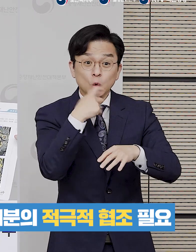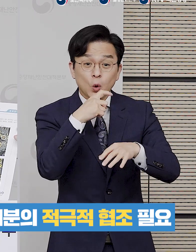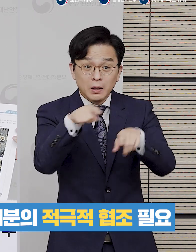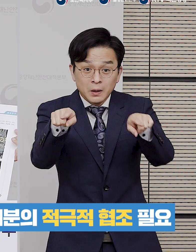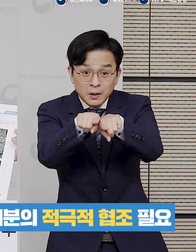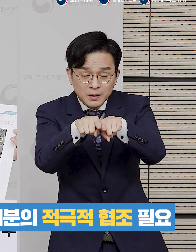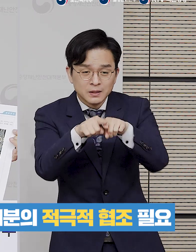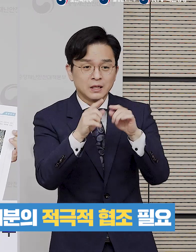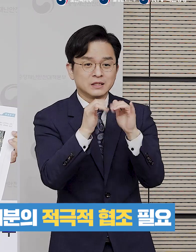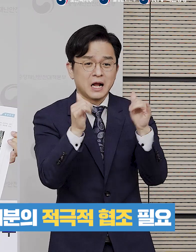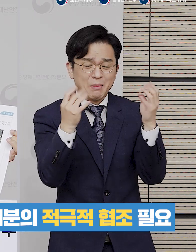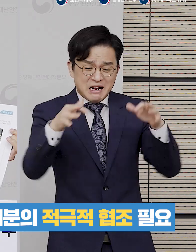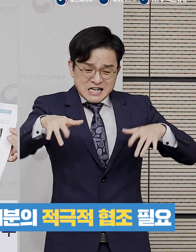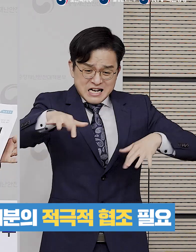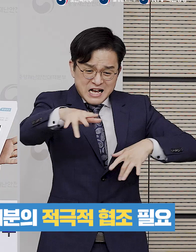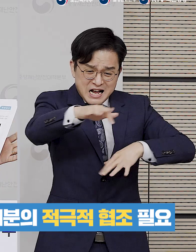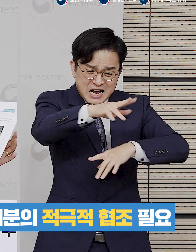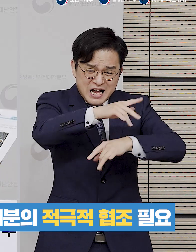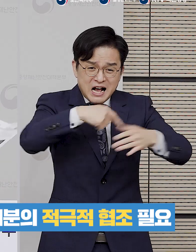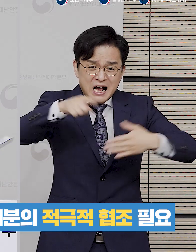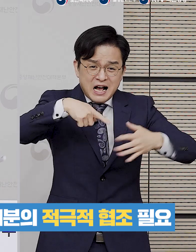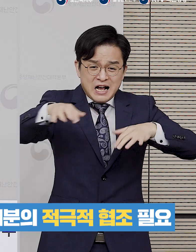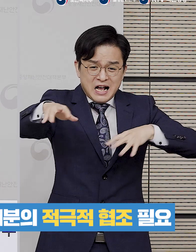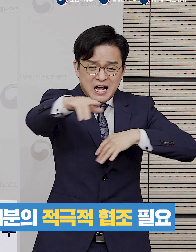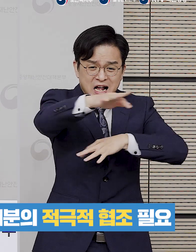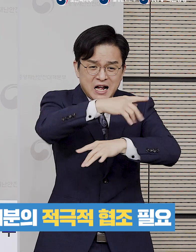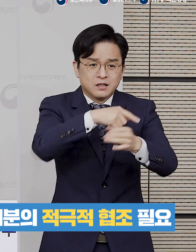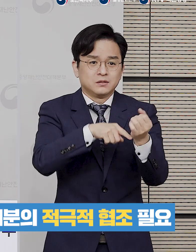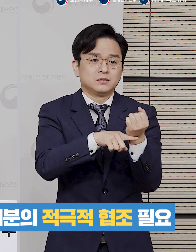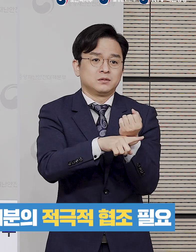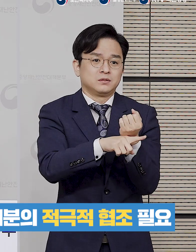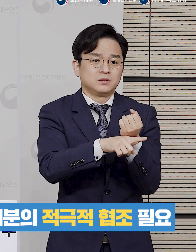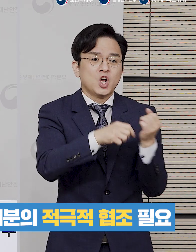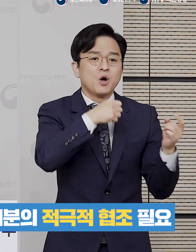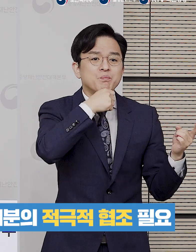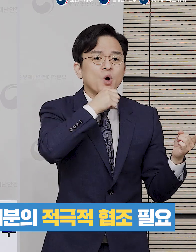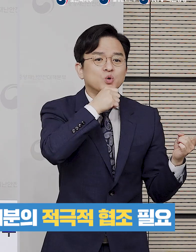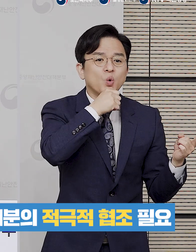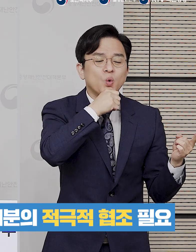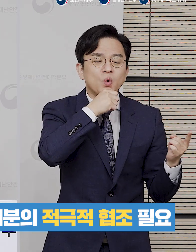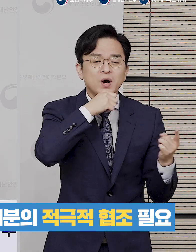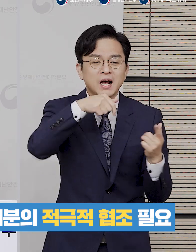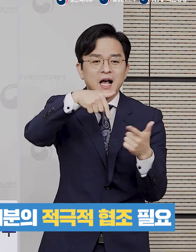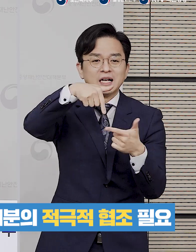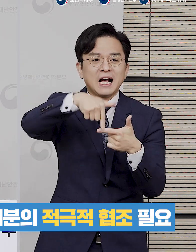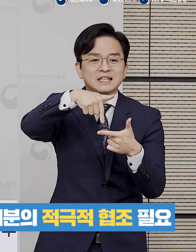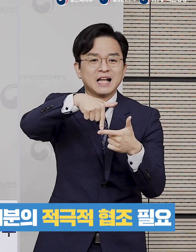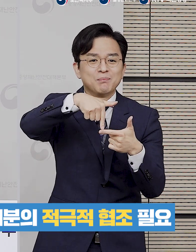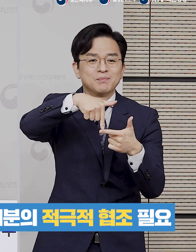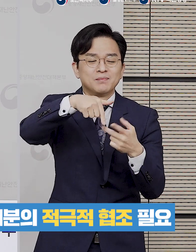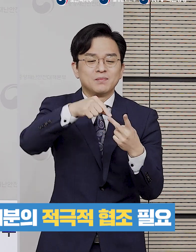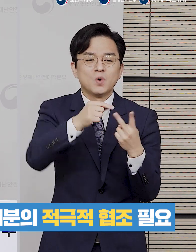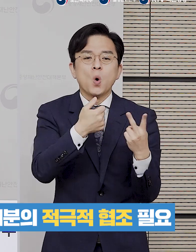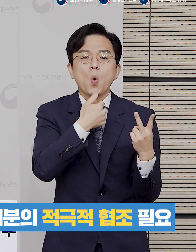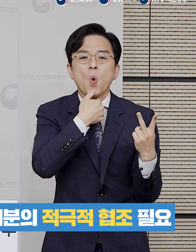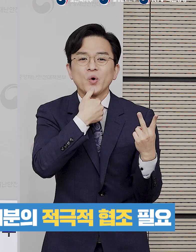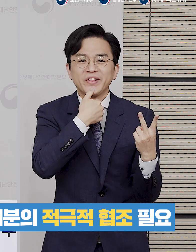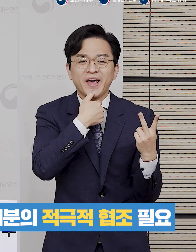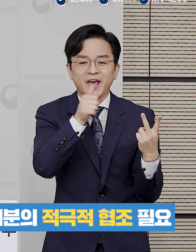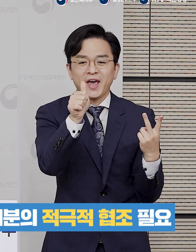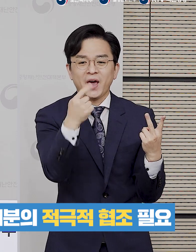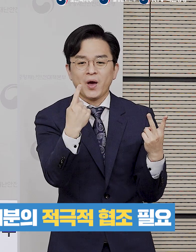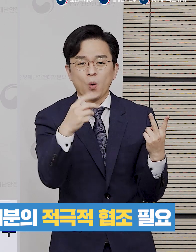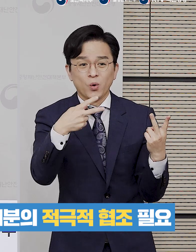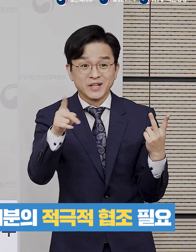그림들이 얼마나 많은 사람들이 서울 시내를 외출을 했는가를 보여주고 있습니다. 명동이나